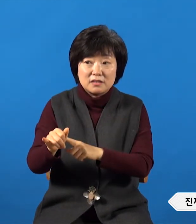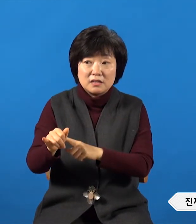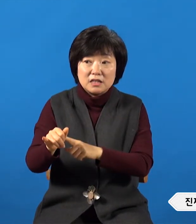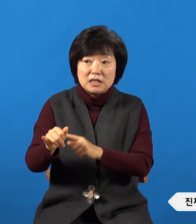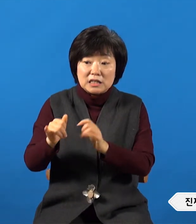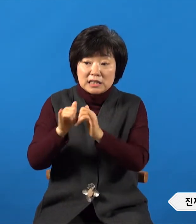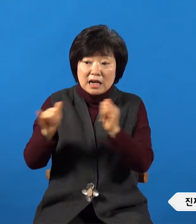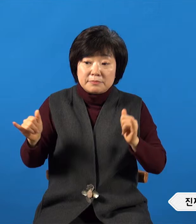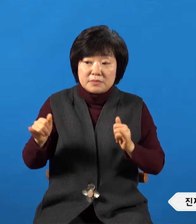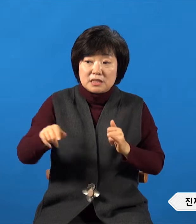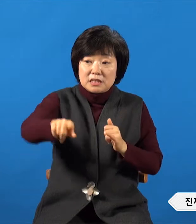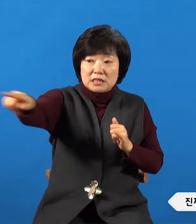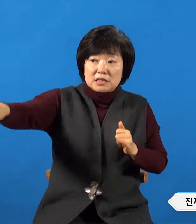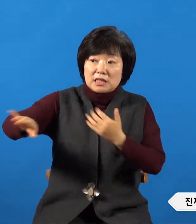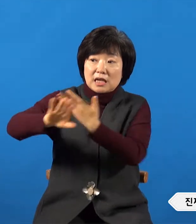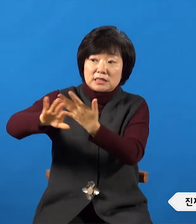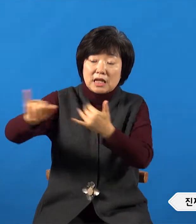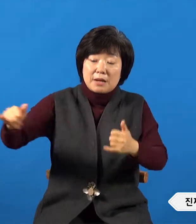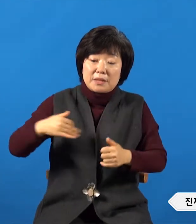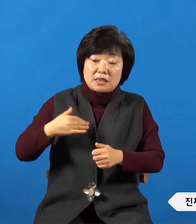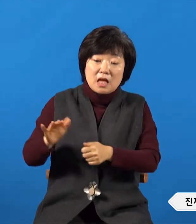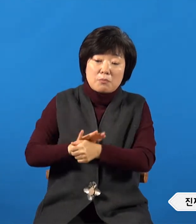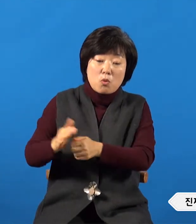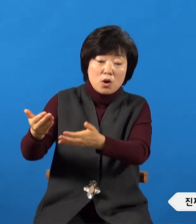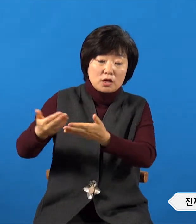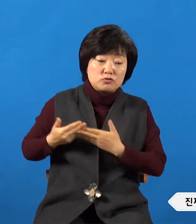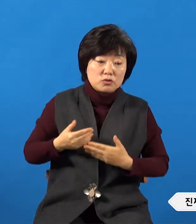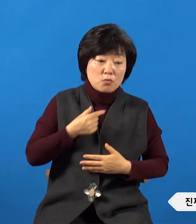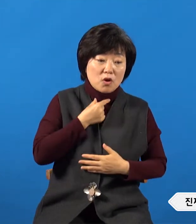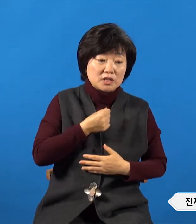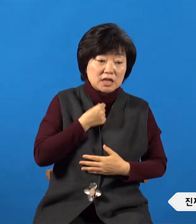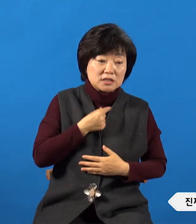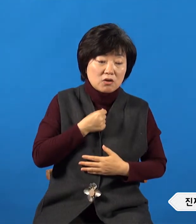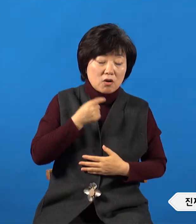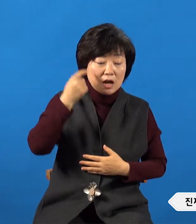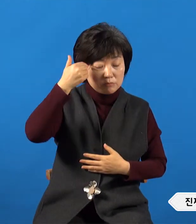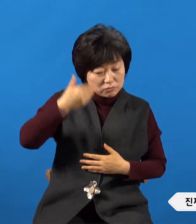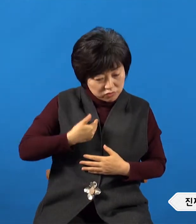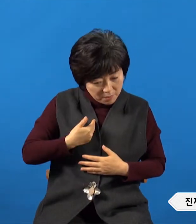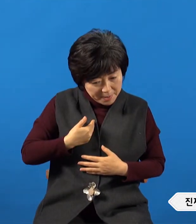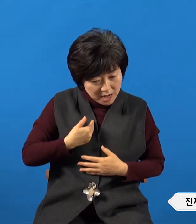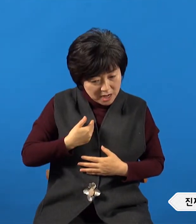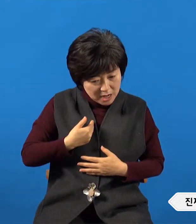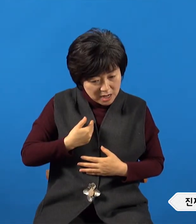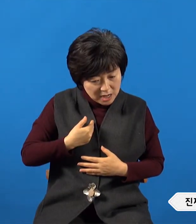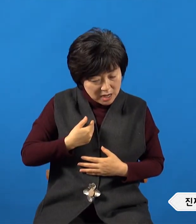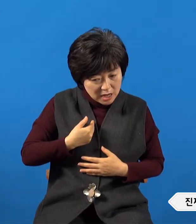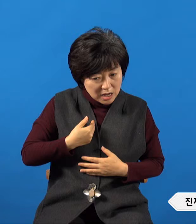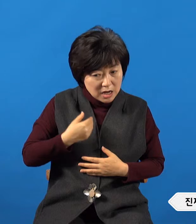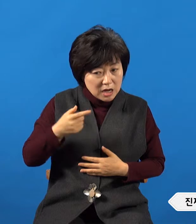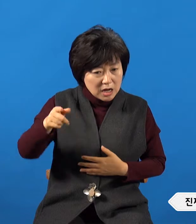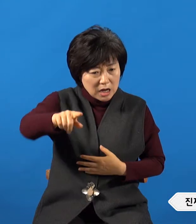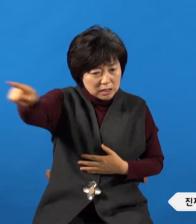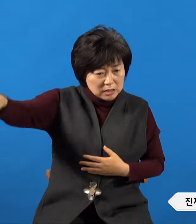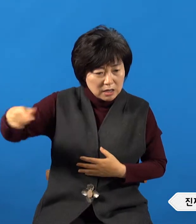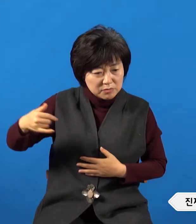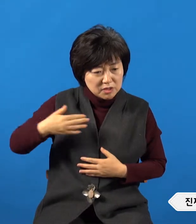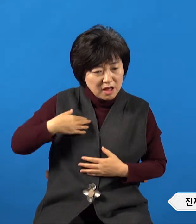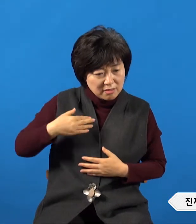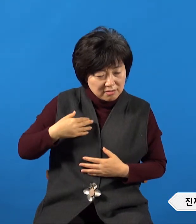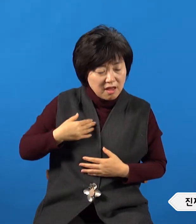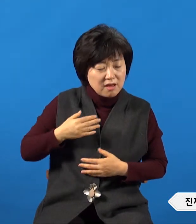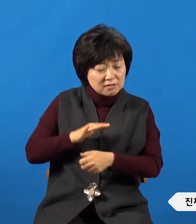해주면 좋겠는지 자문해 보라. 그리고 잠깐 멈추고 자문해 보십시오. 그리고 그